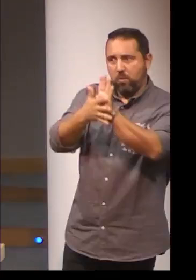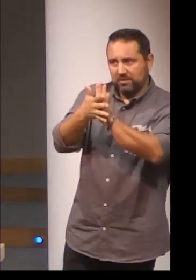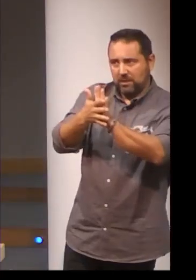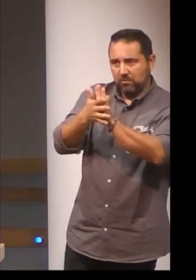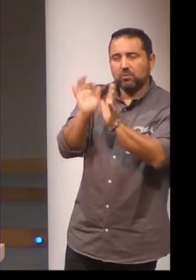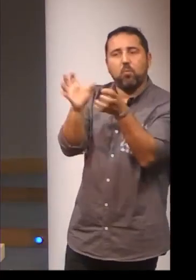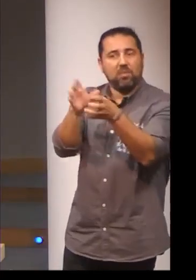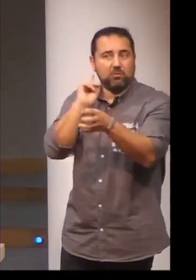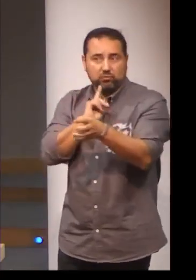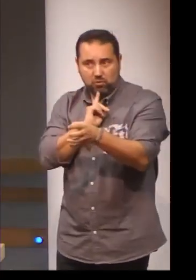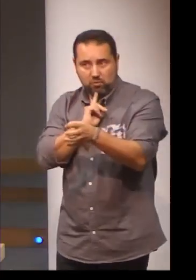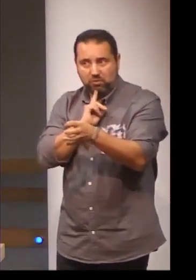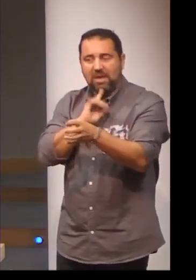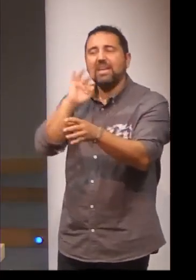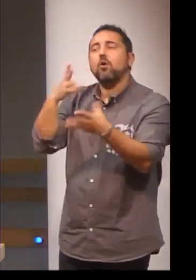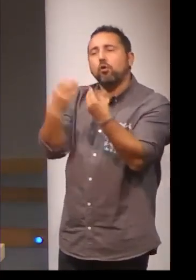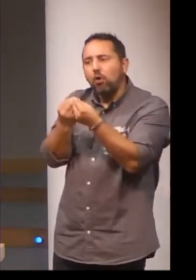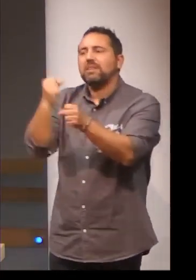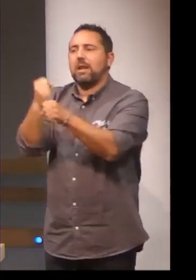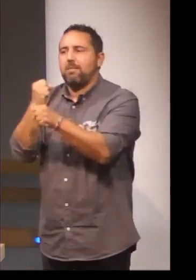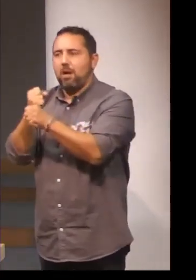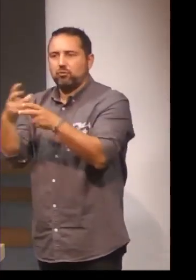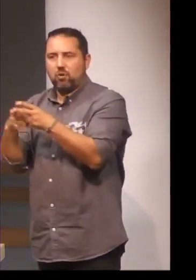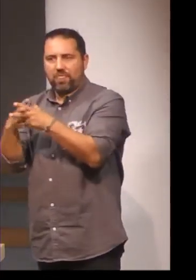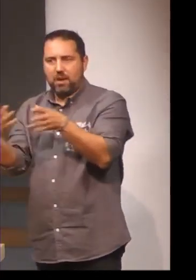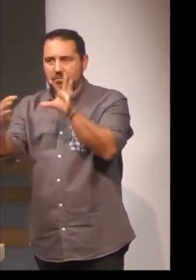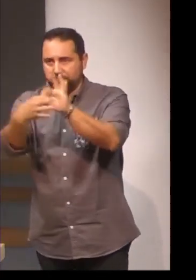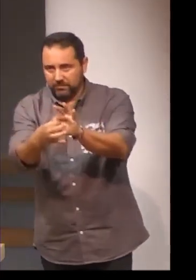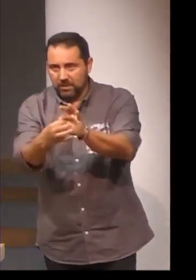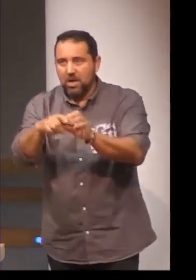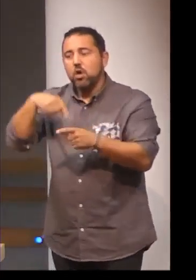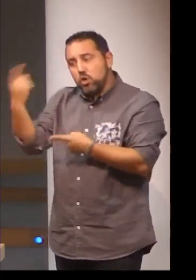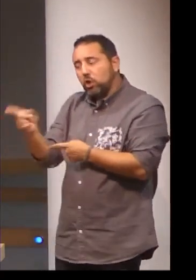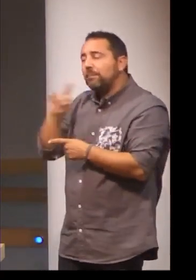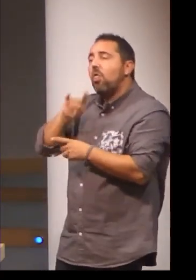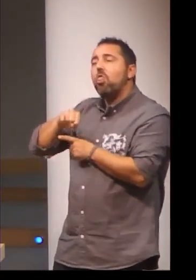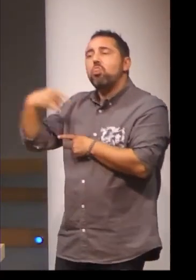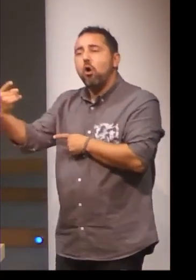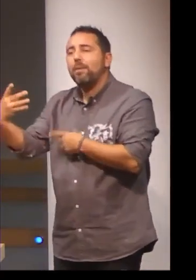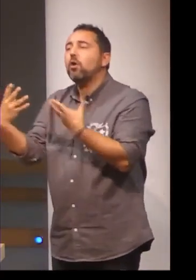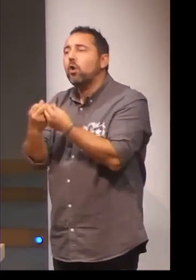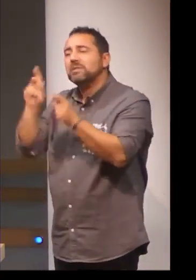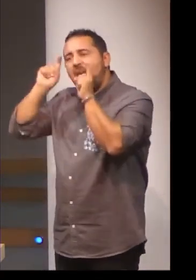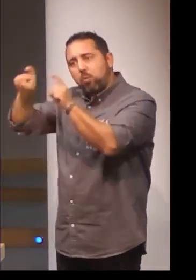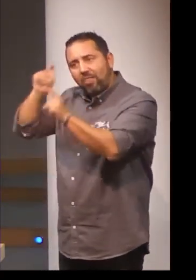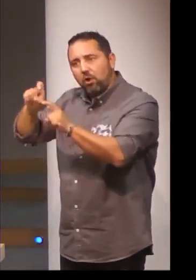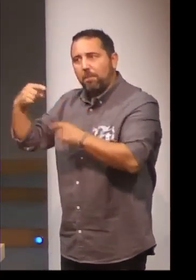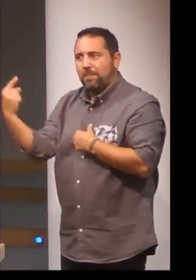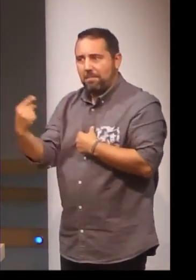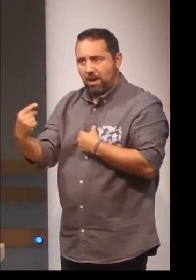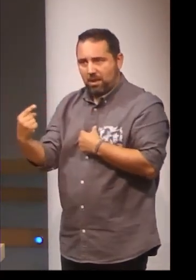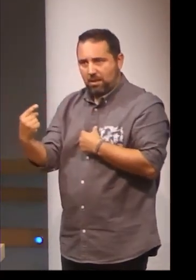y comunidad sorda y trabajo social, y otro doble grado con educación primaria, de manera que, al término de seis años,